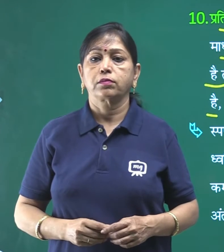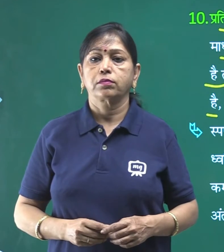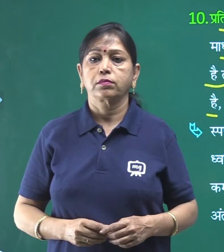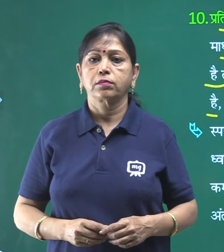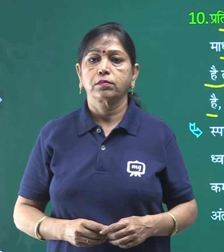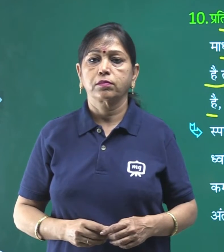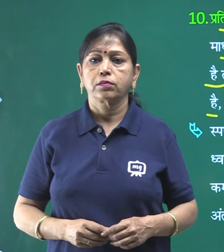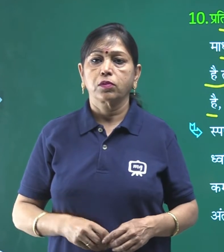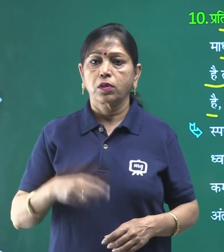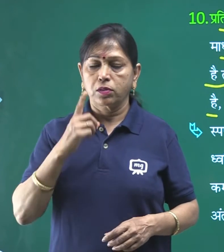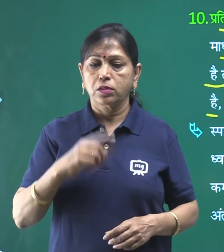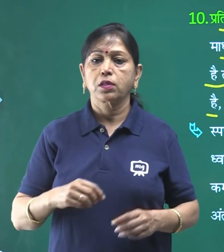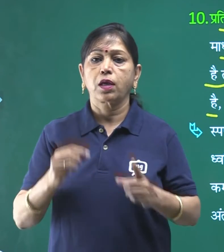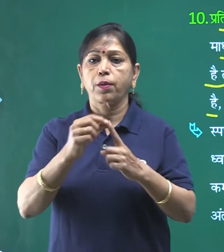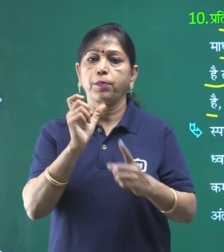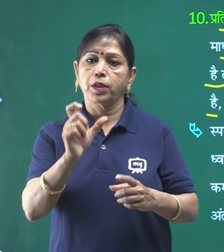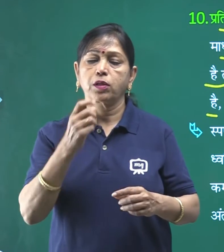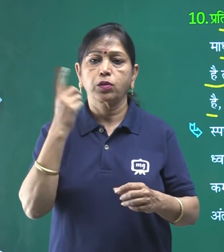जिसे प्रतिध्वनि कहते हैं।